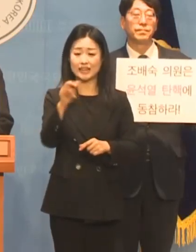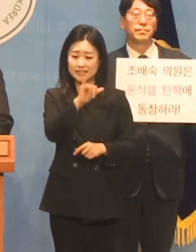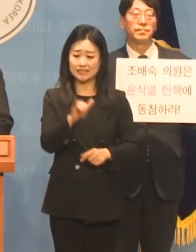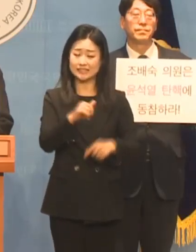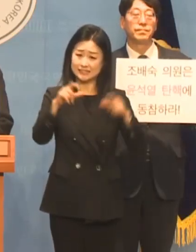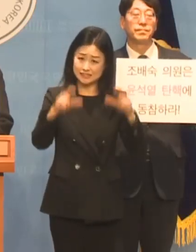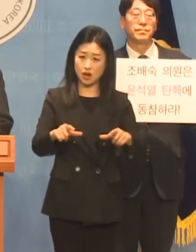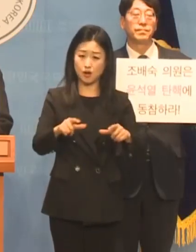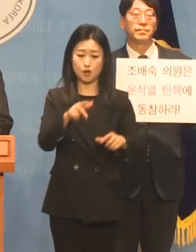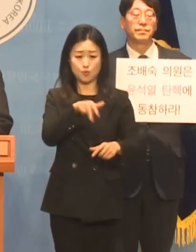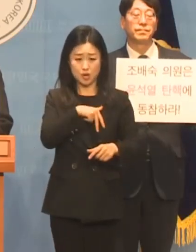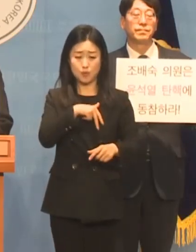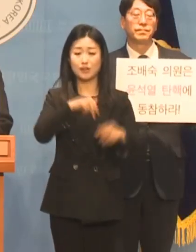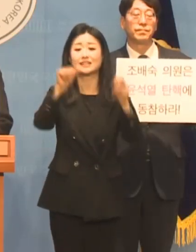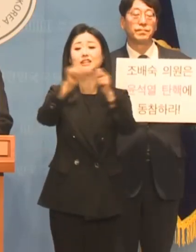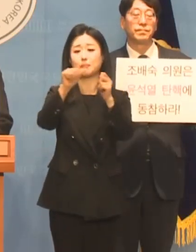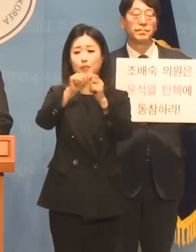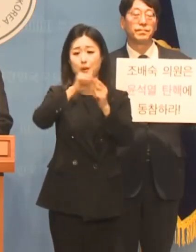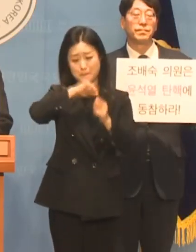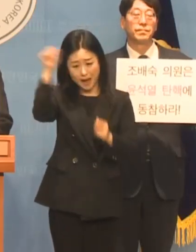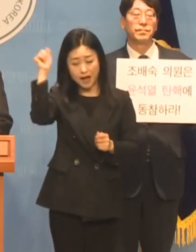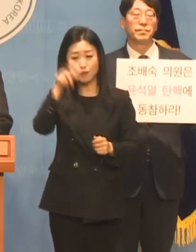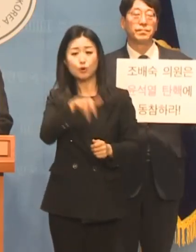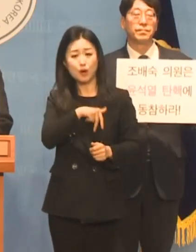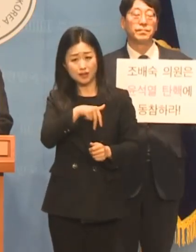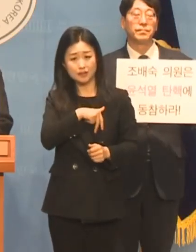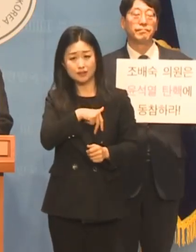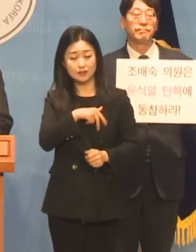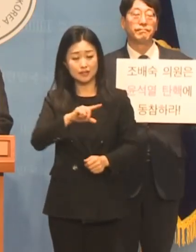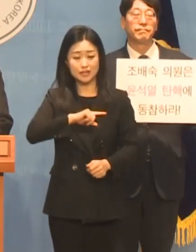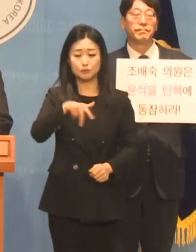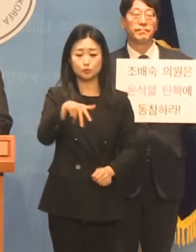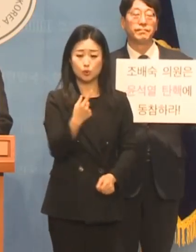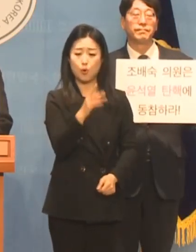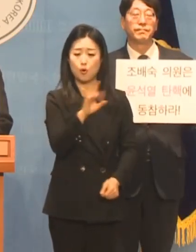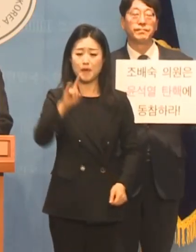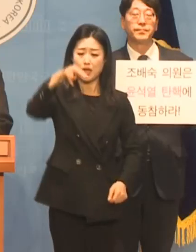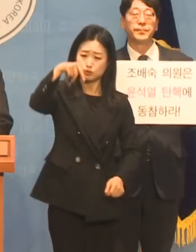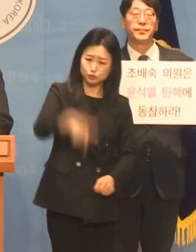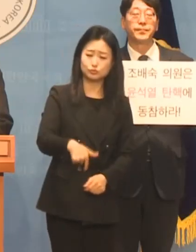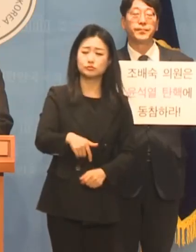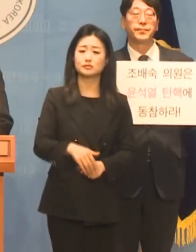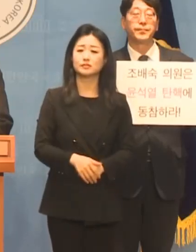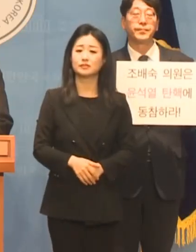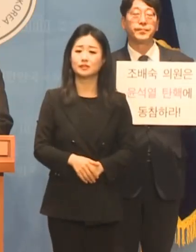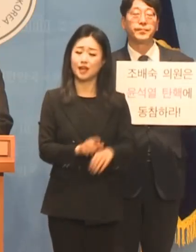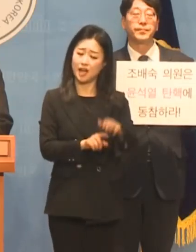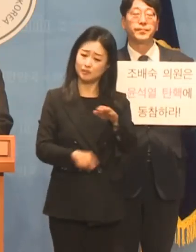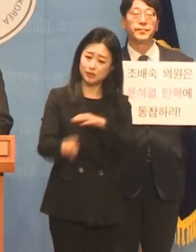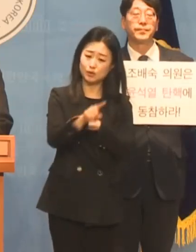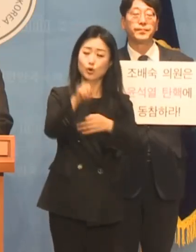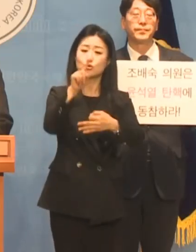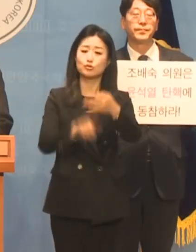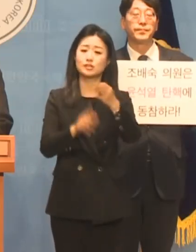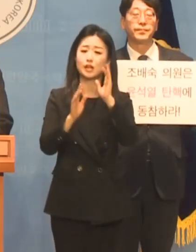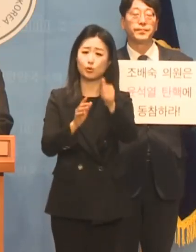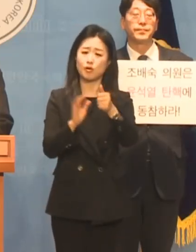무려 5번째 국회의원을 하고 있는 조배숙 의원이 앞장서서